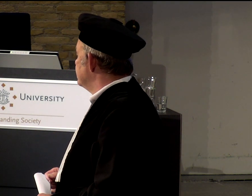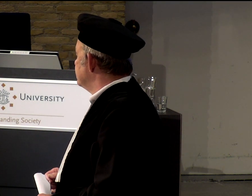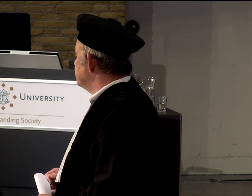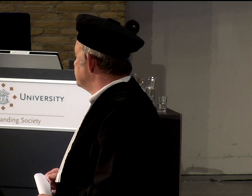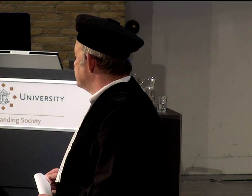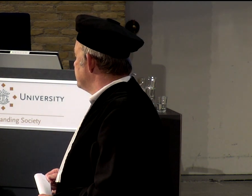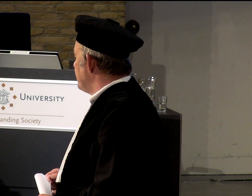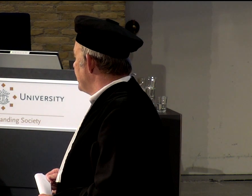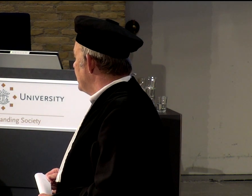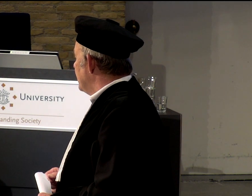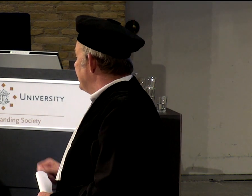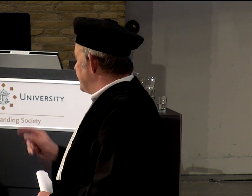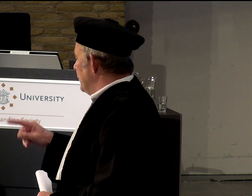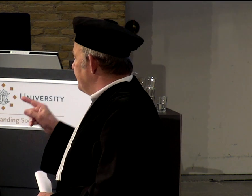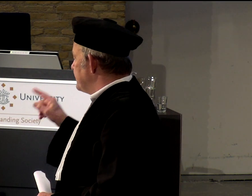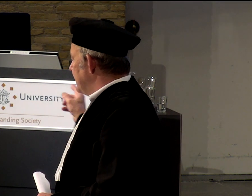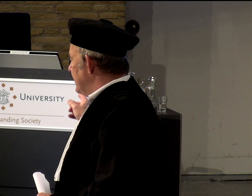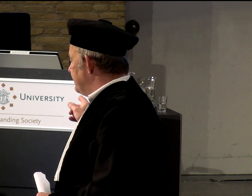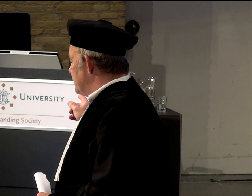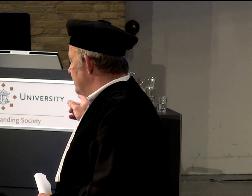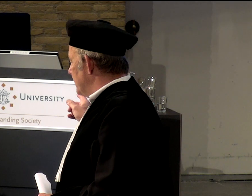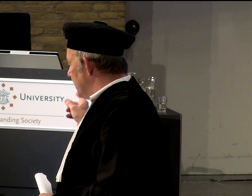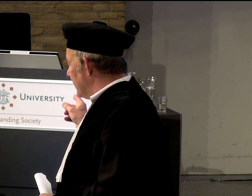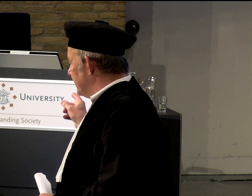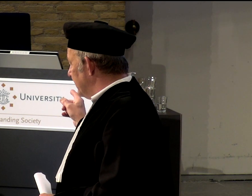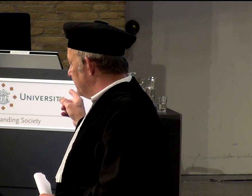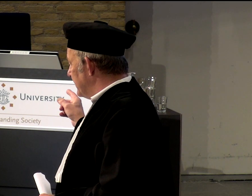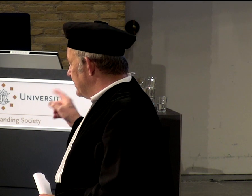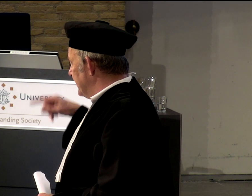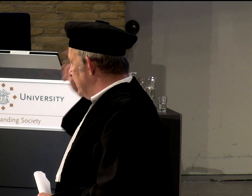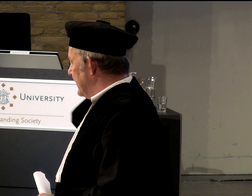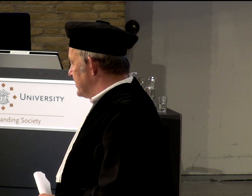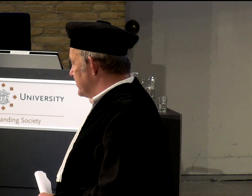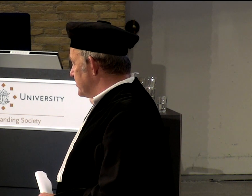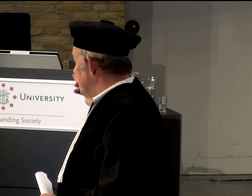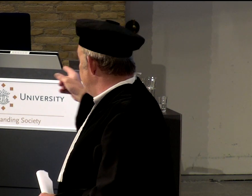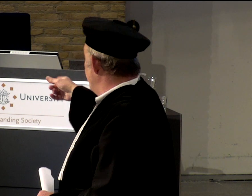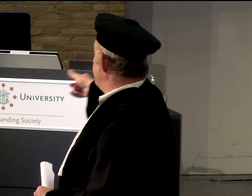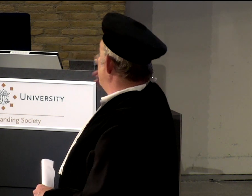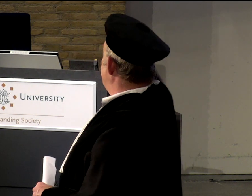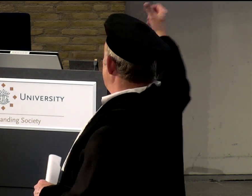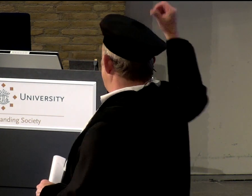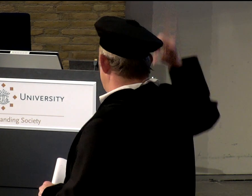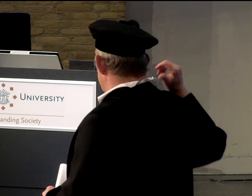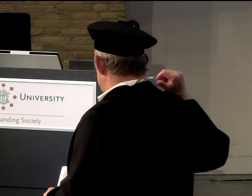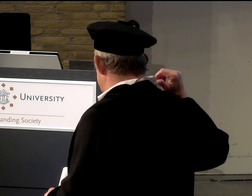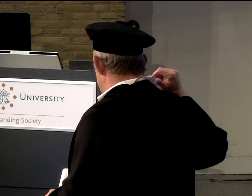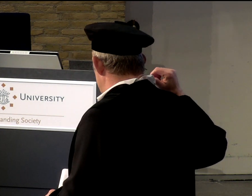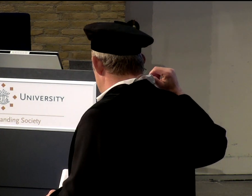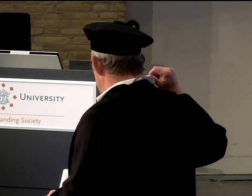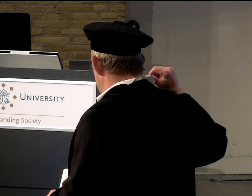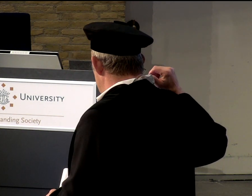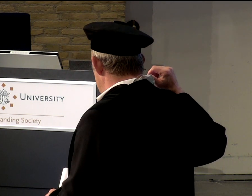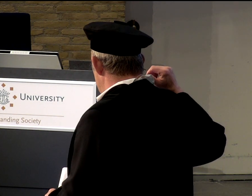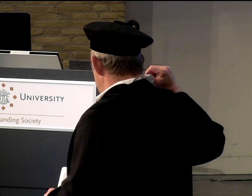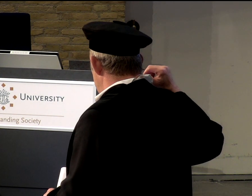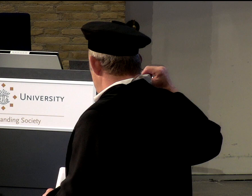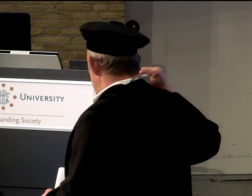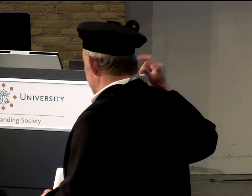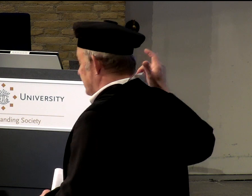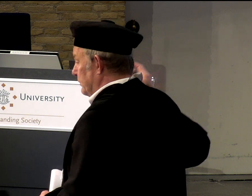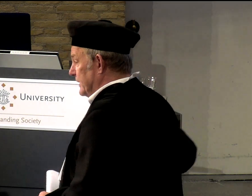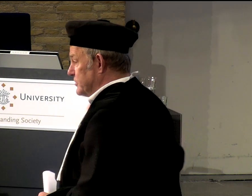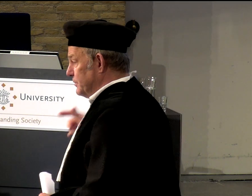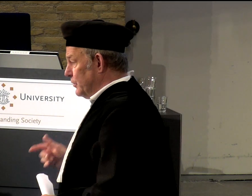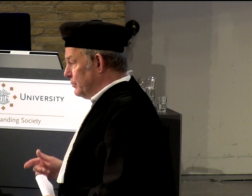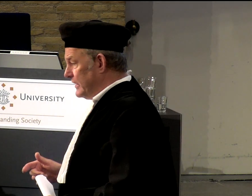robot. Daar zit overigens wel een levende chirurg achter, maar die kan heel ergens anders zitten. En die hoeft dus bijvoorbeeld niet naar Nederland toe te vliegen.